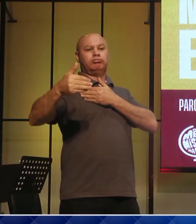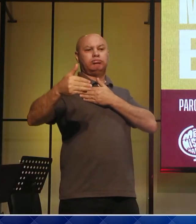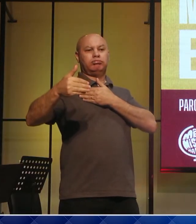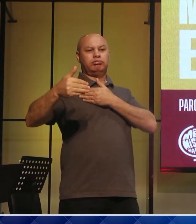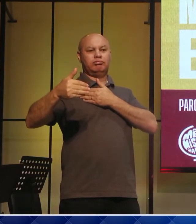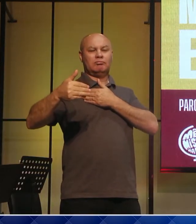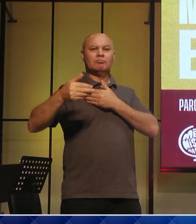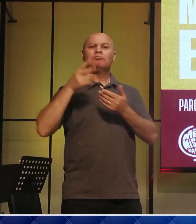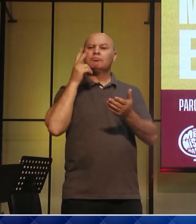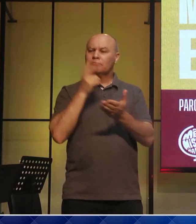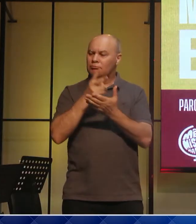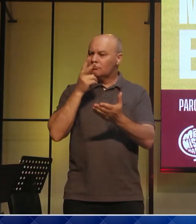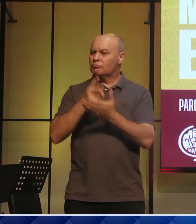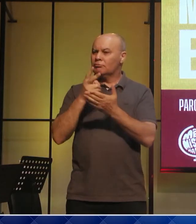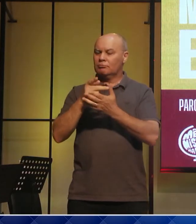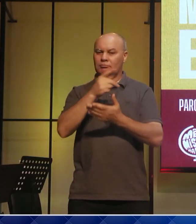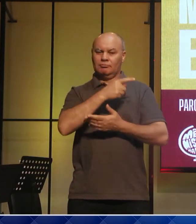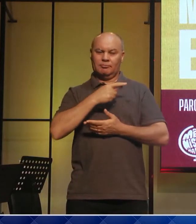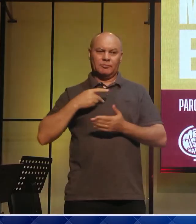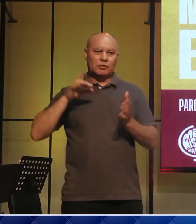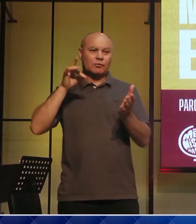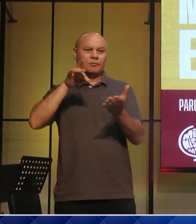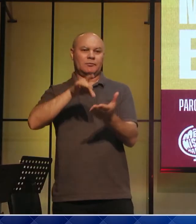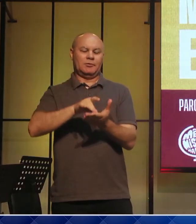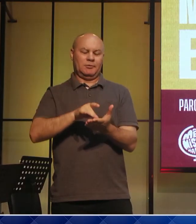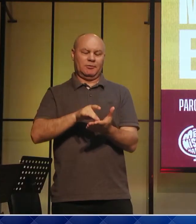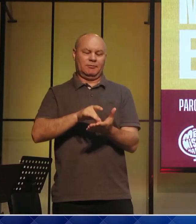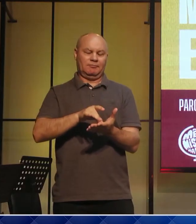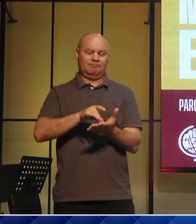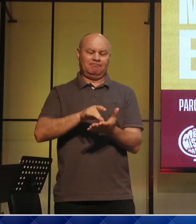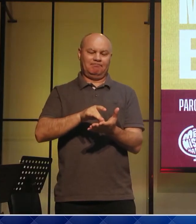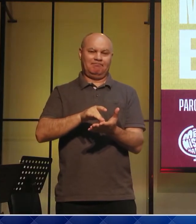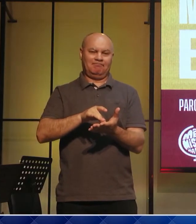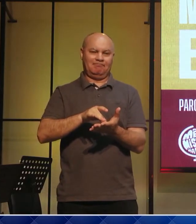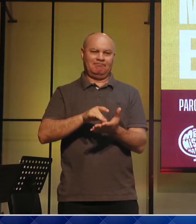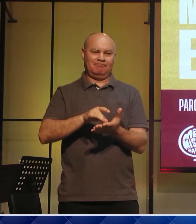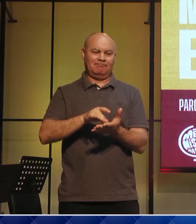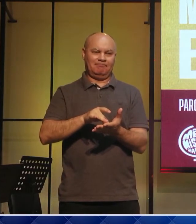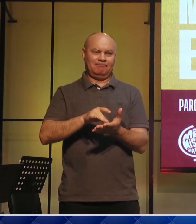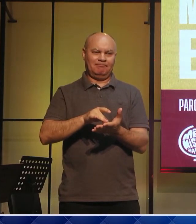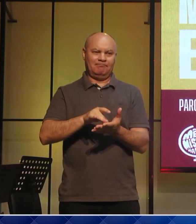algumas ovelhas. E eu já perdi tanta gente.